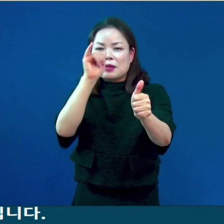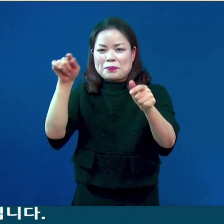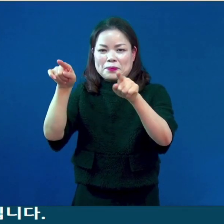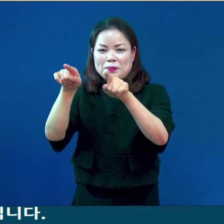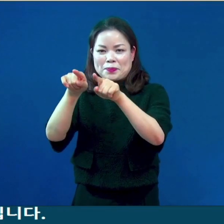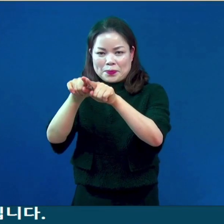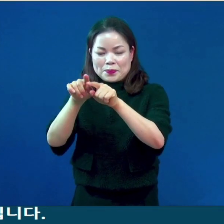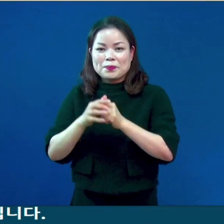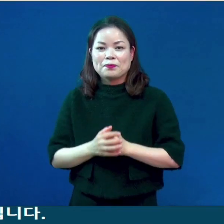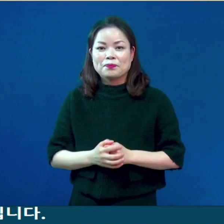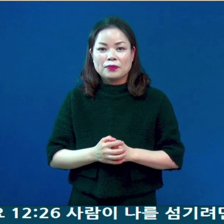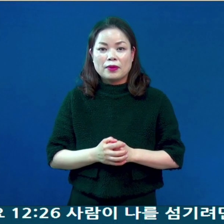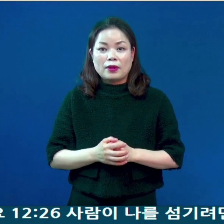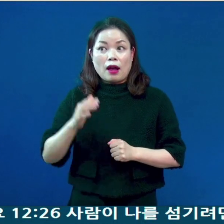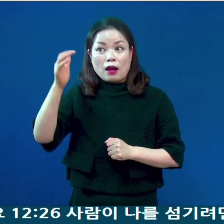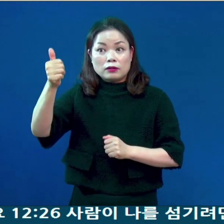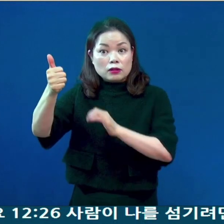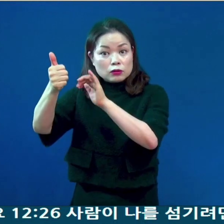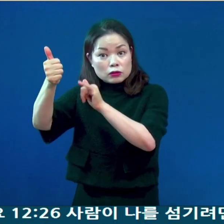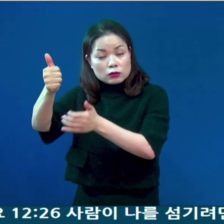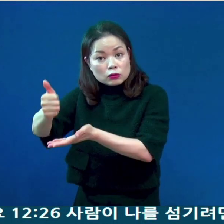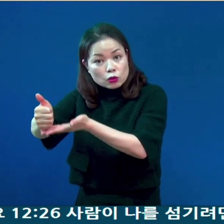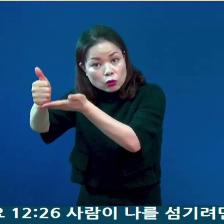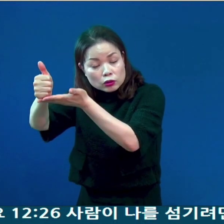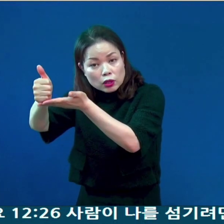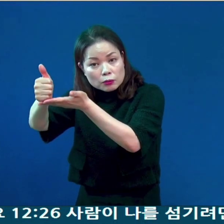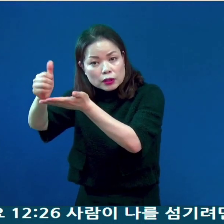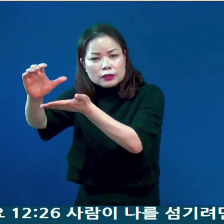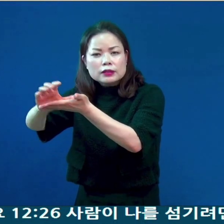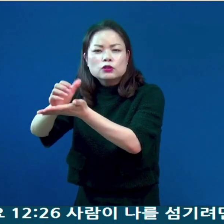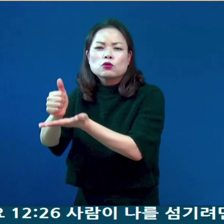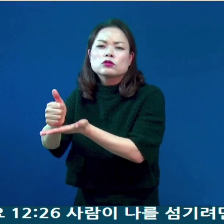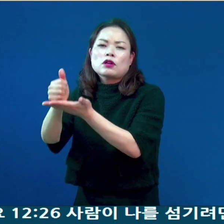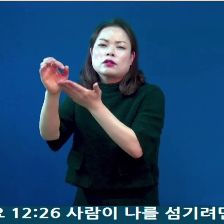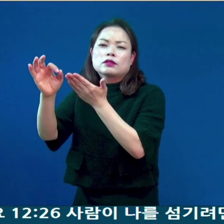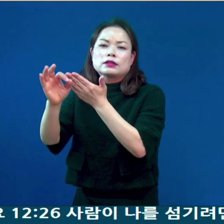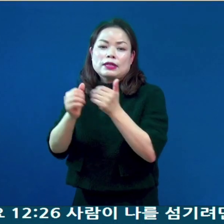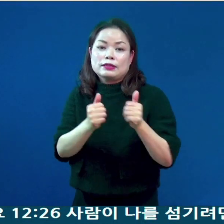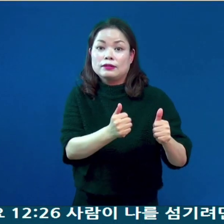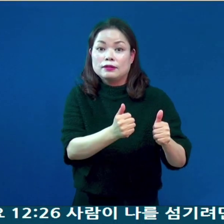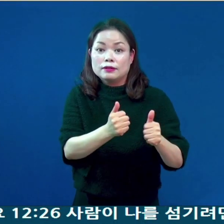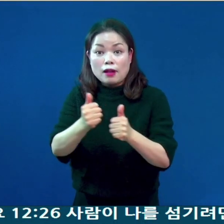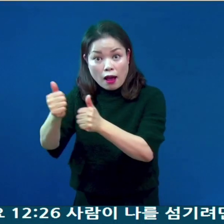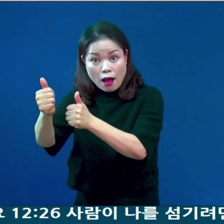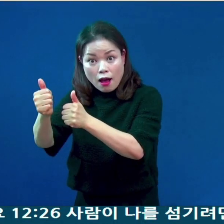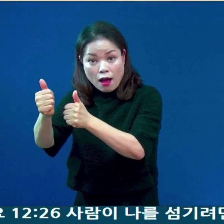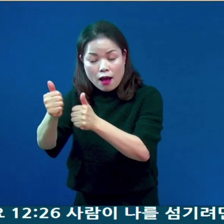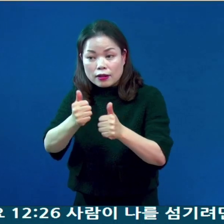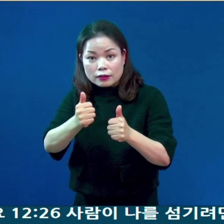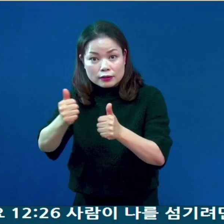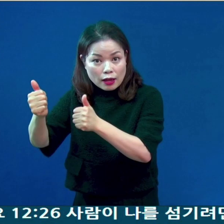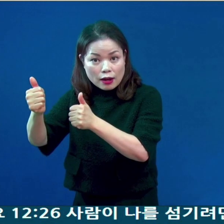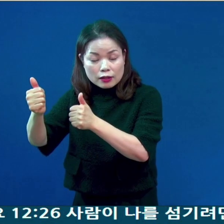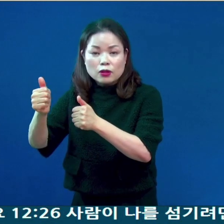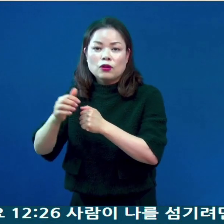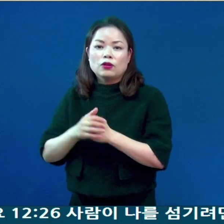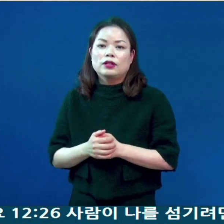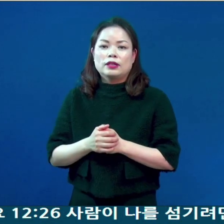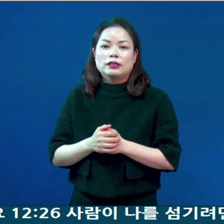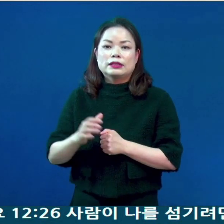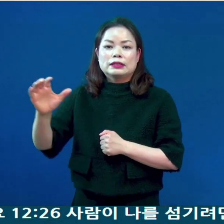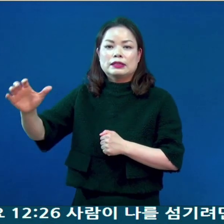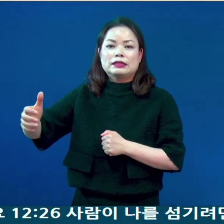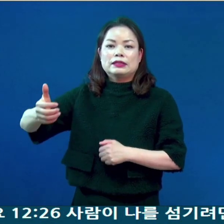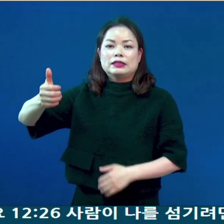있으리니. 우리가 하나님을 섬긴다면, 우리가 그리스도를 섬긴다면 그를 따르는 것인데, 그를 따라서